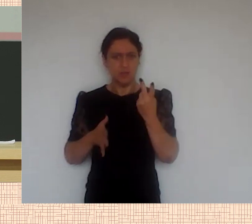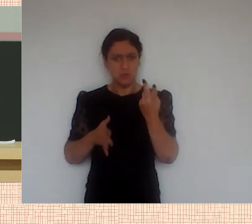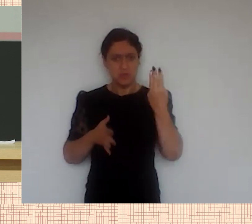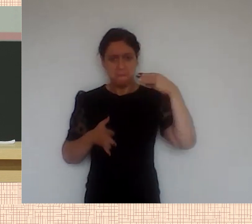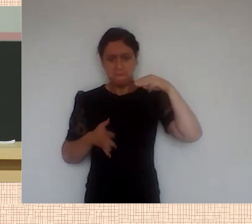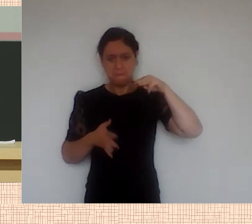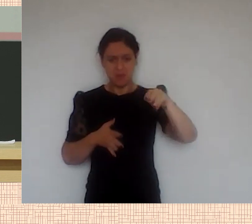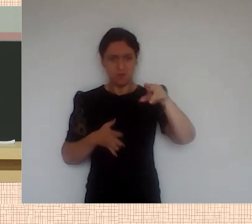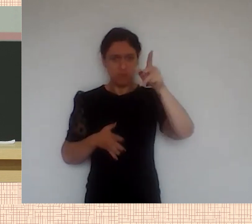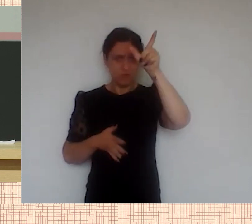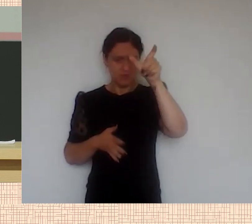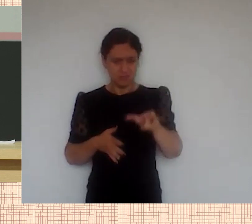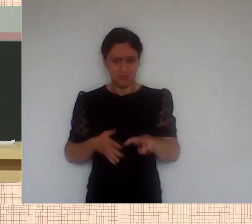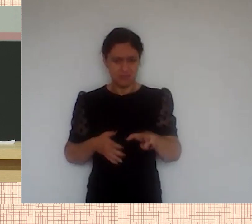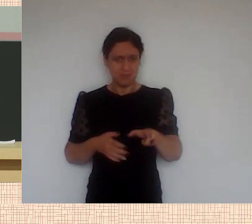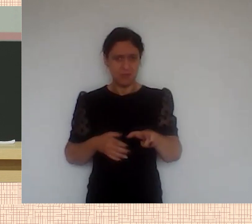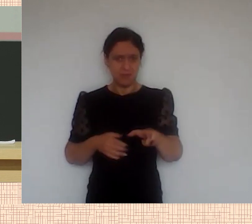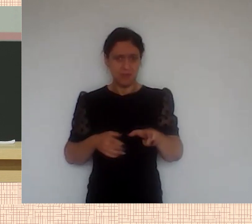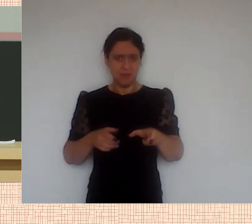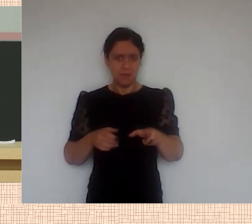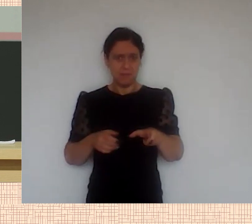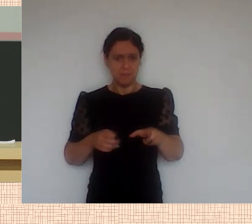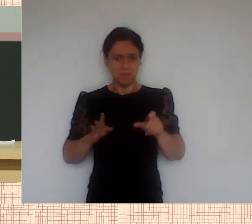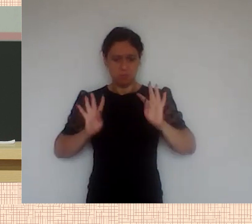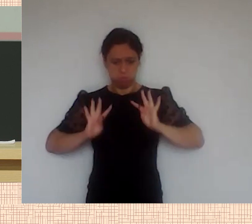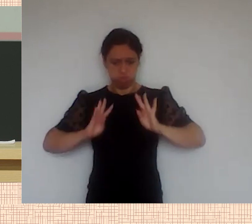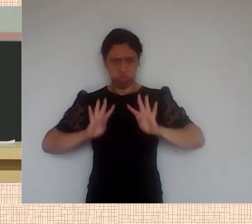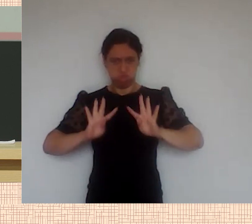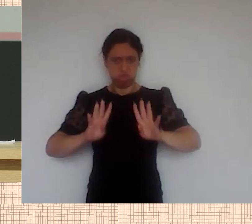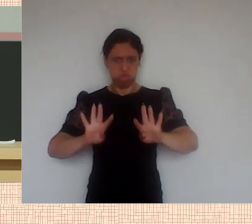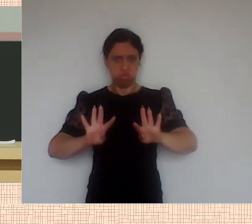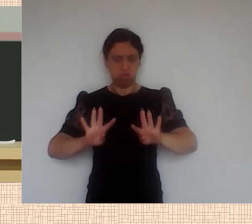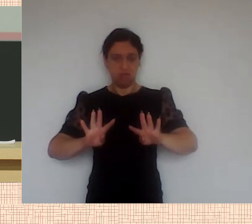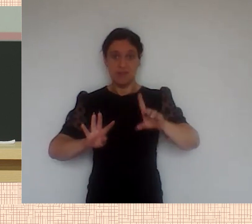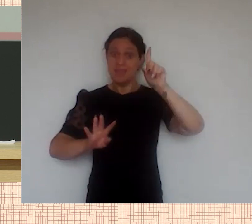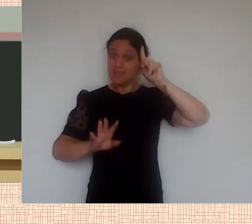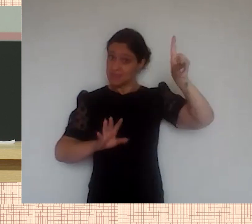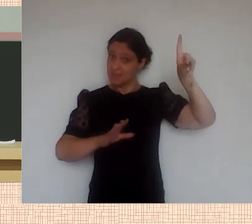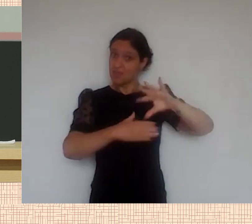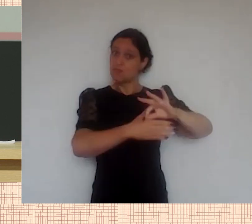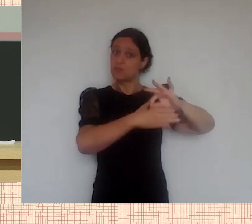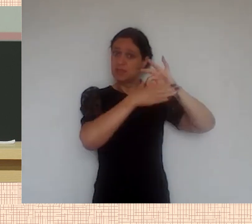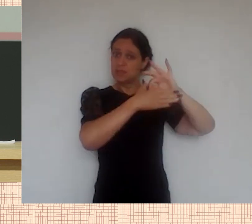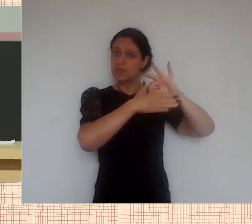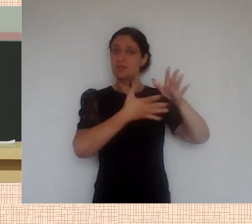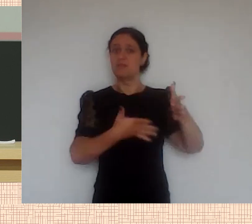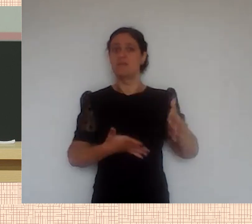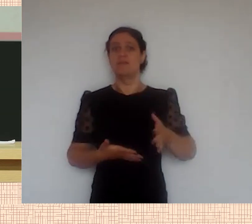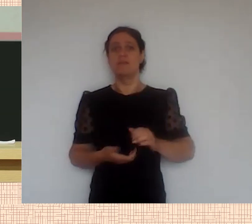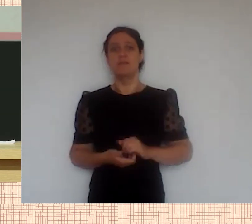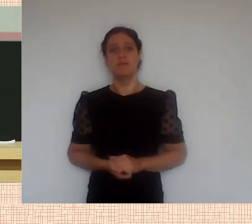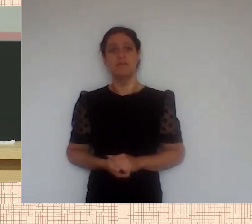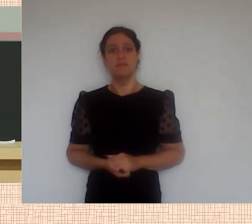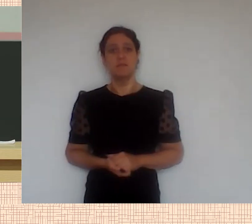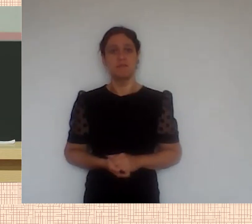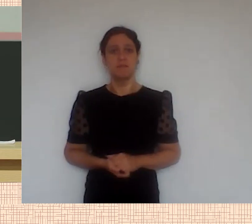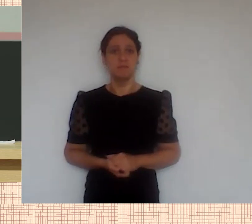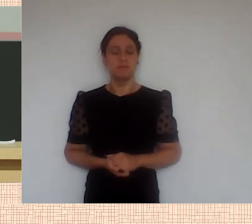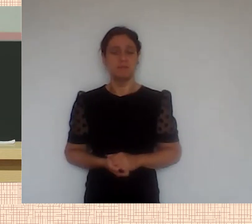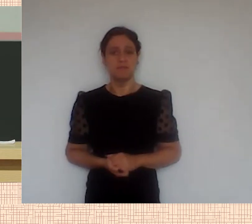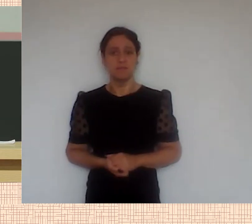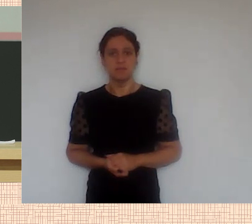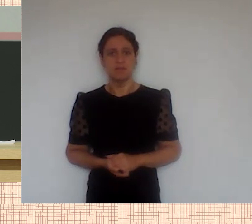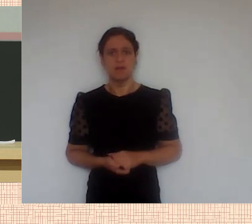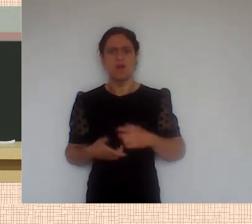Por onde andar, é para cá ou é para lá? Nós vamos morrer de fome aqui, vamos morrer tostado pelo sol aqui?